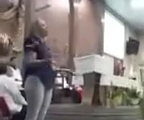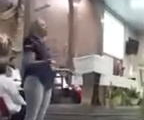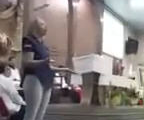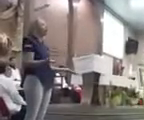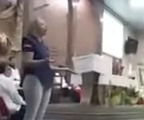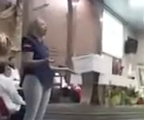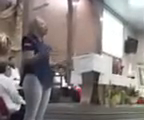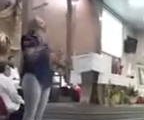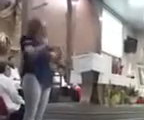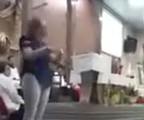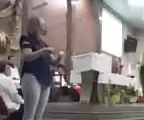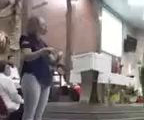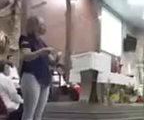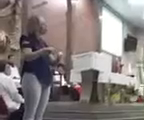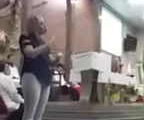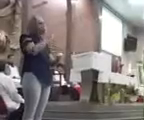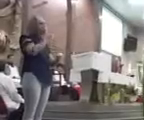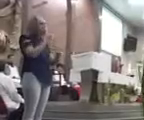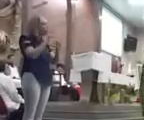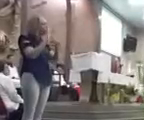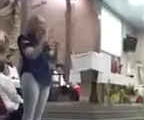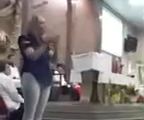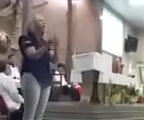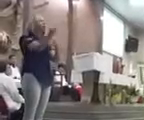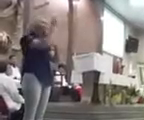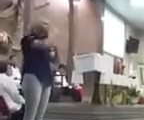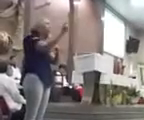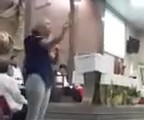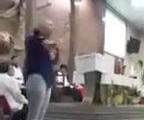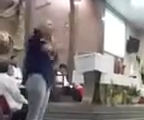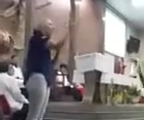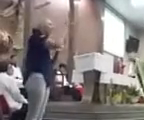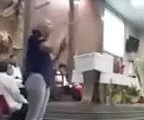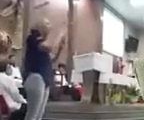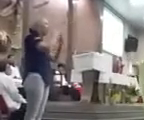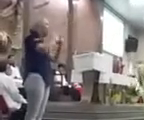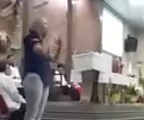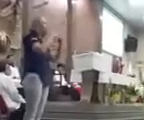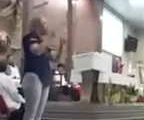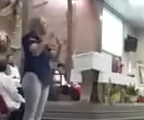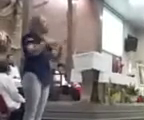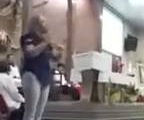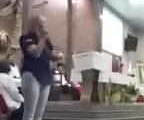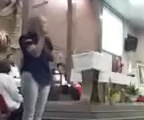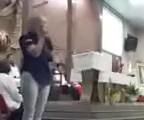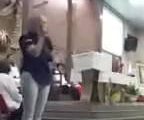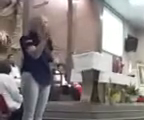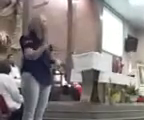igreja, a minha família não vai conseguir chegar, se eu não viver a misericórdia.